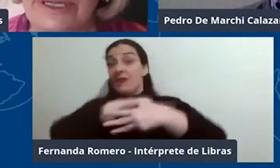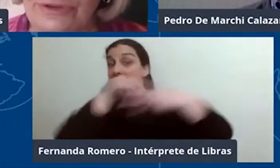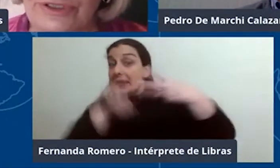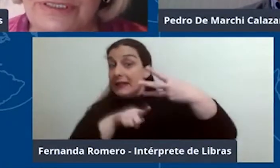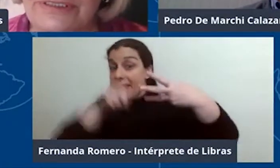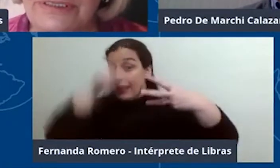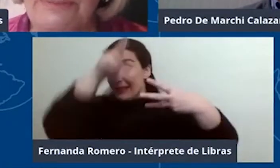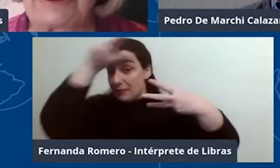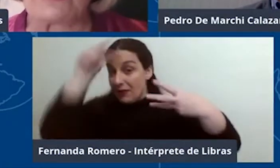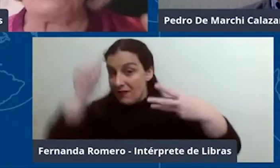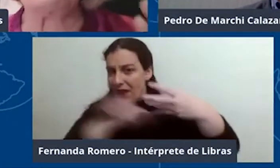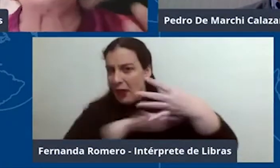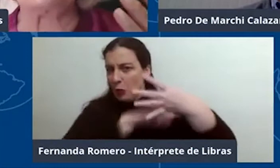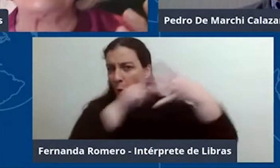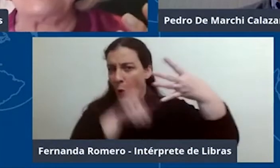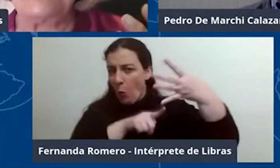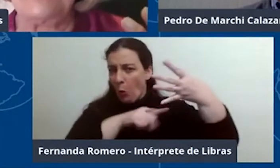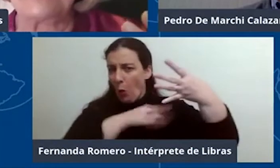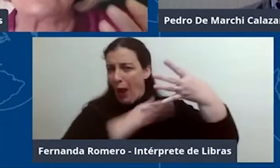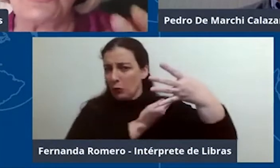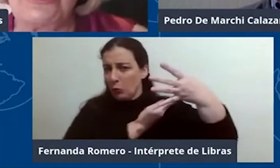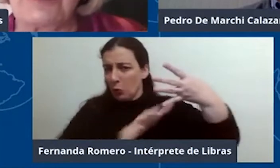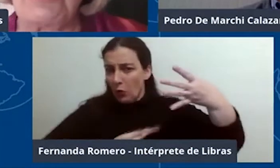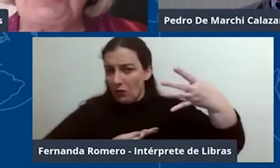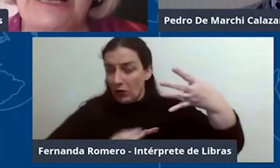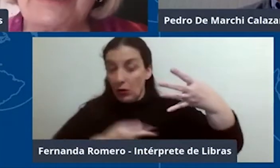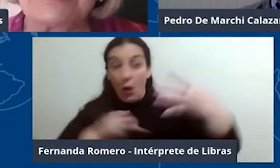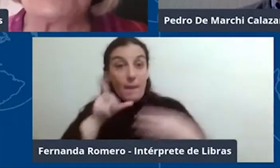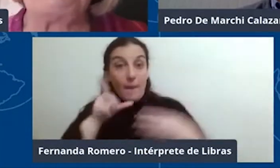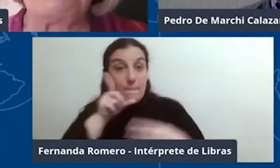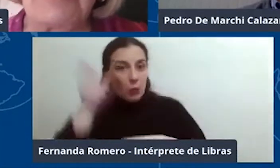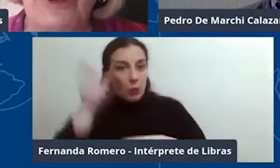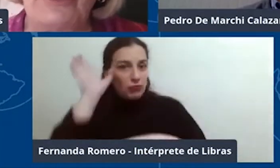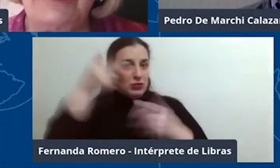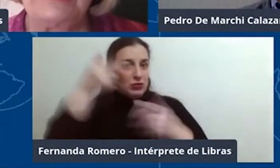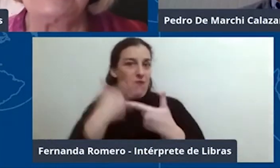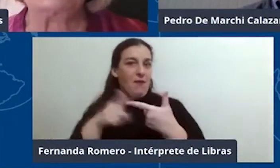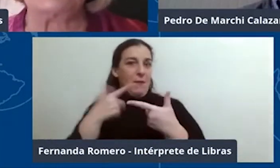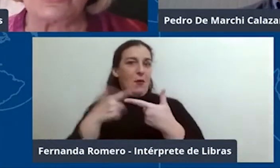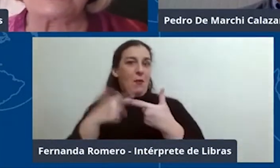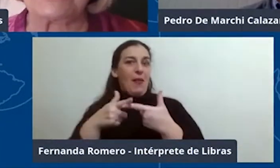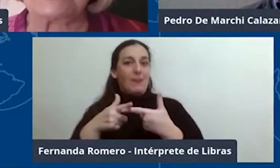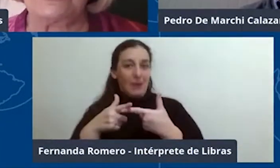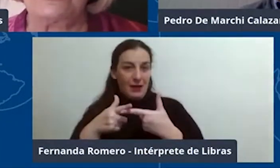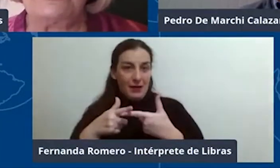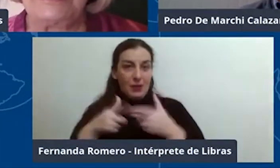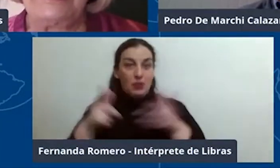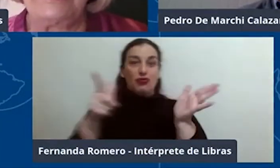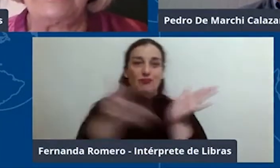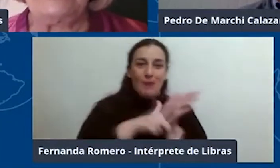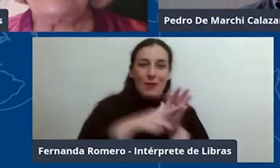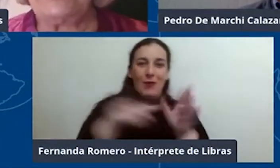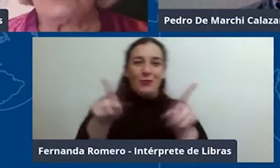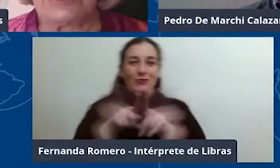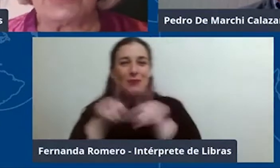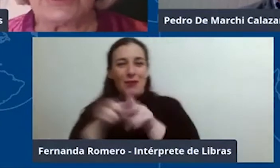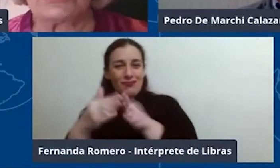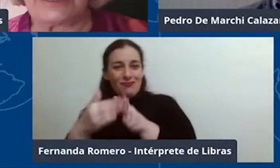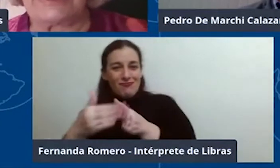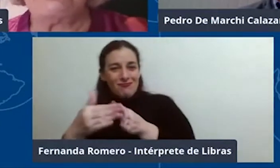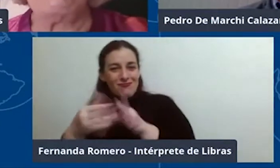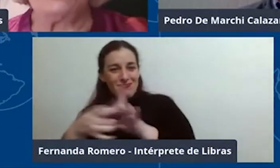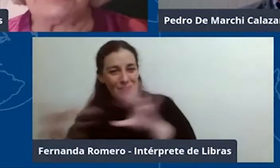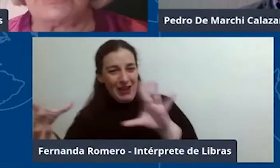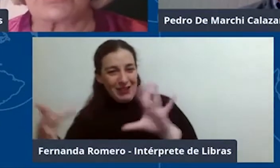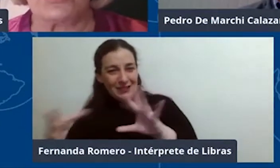4 governadores, para conseguir resolver problemas de papel e de autorização. E, enquanto